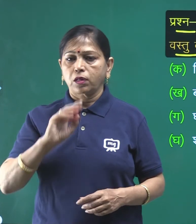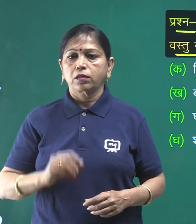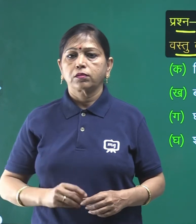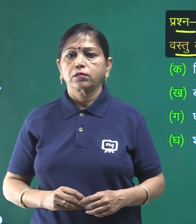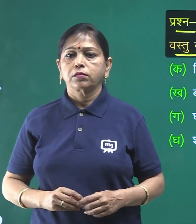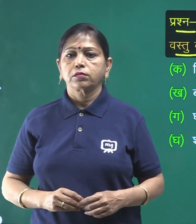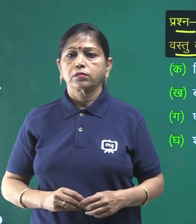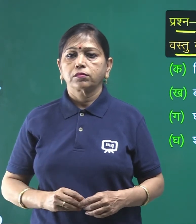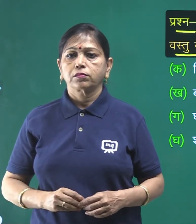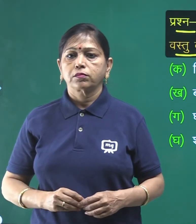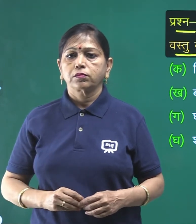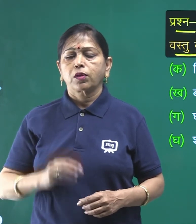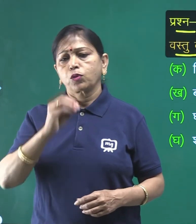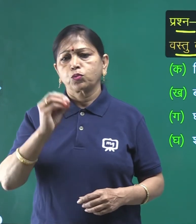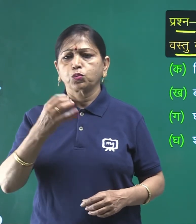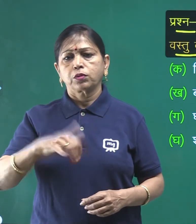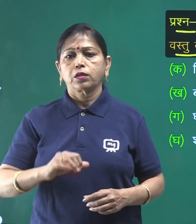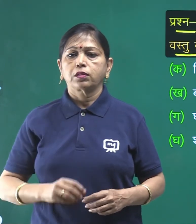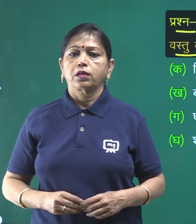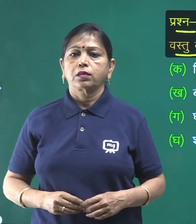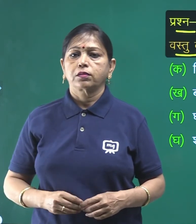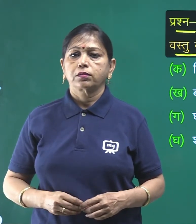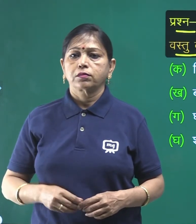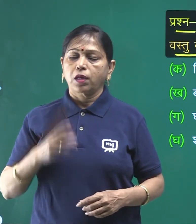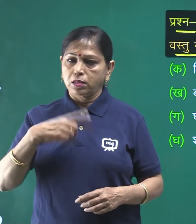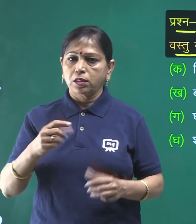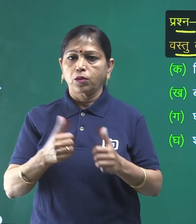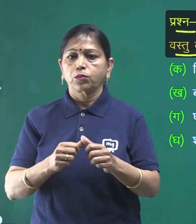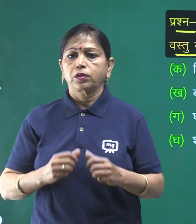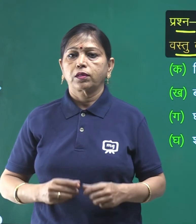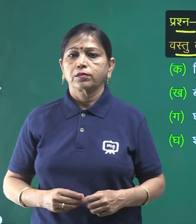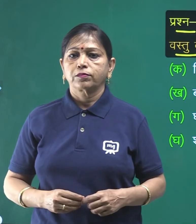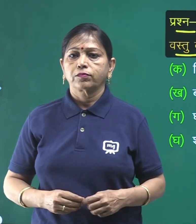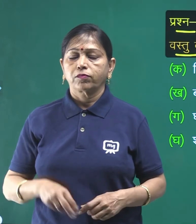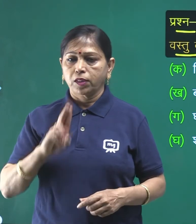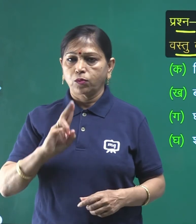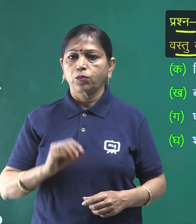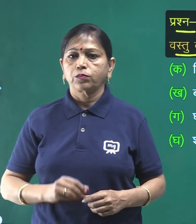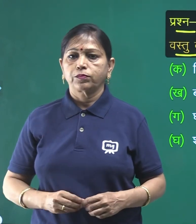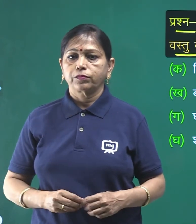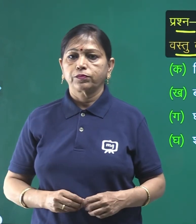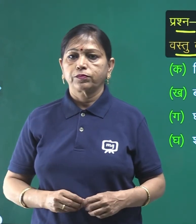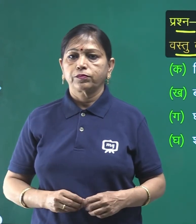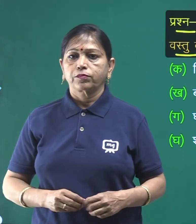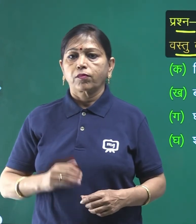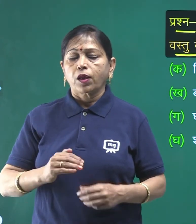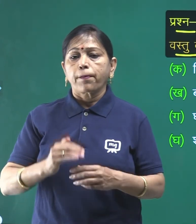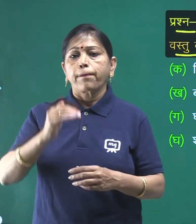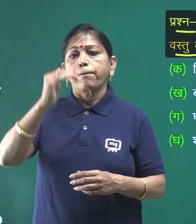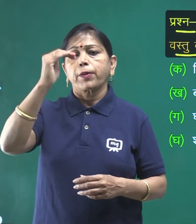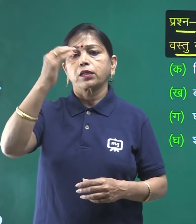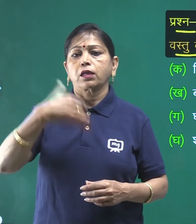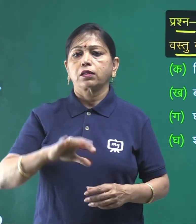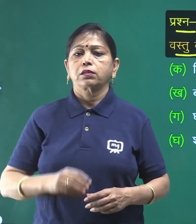4 शून्य रहता है, सही उत्तर 2 बढ़ता रहता